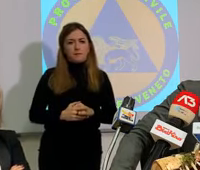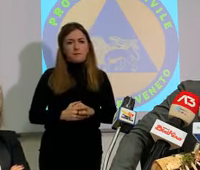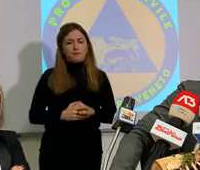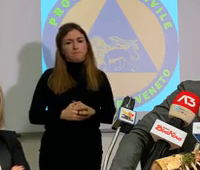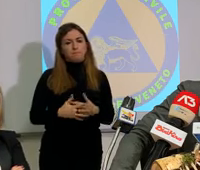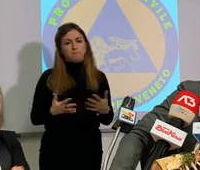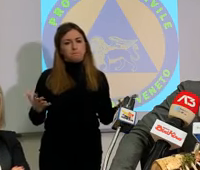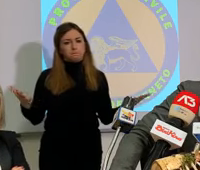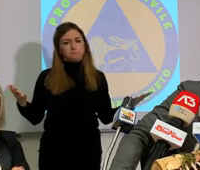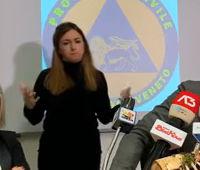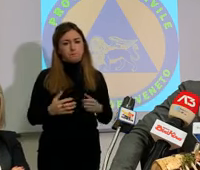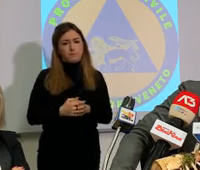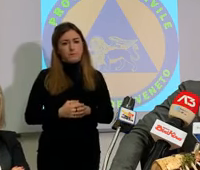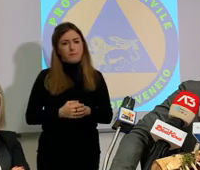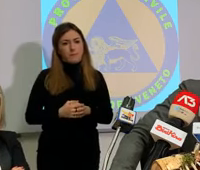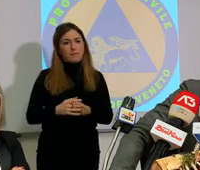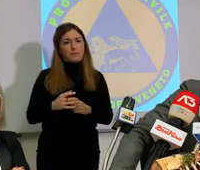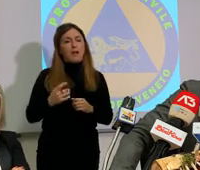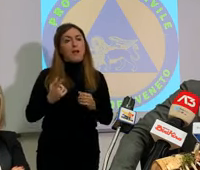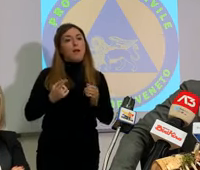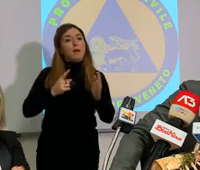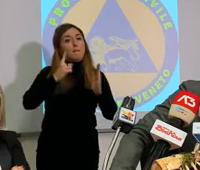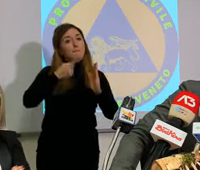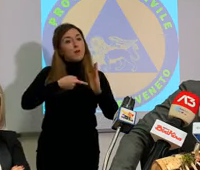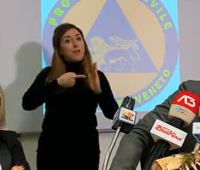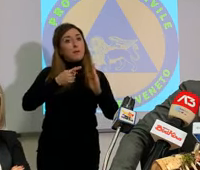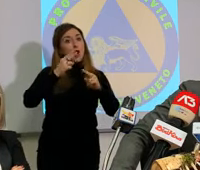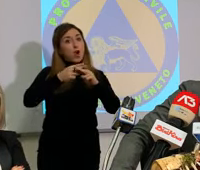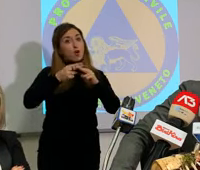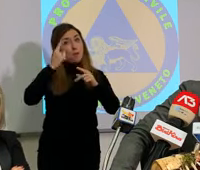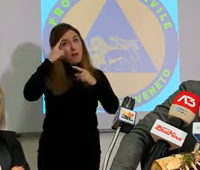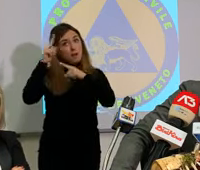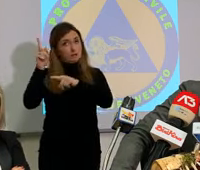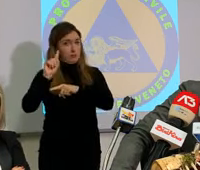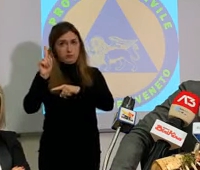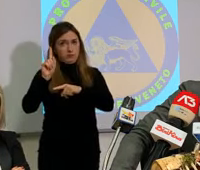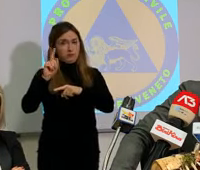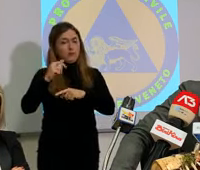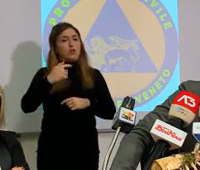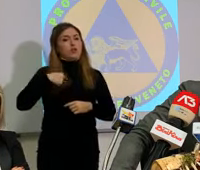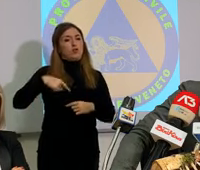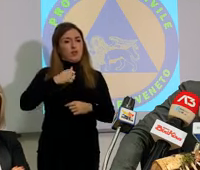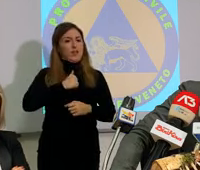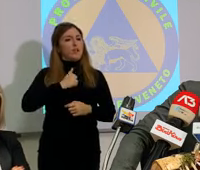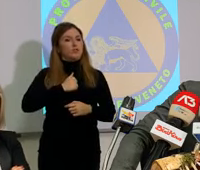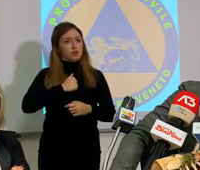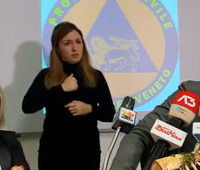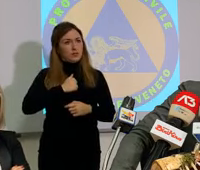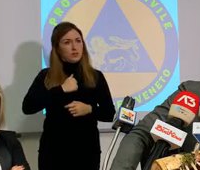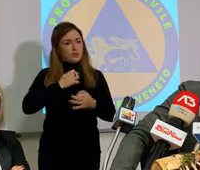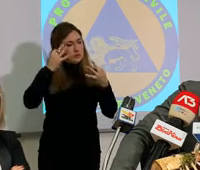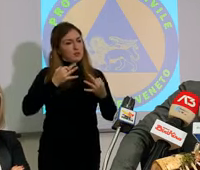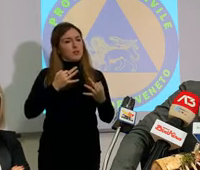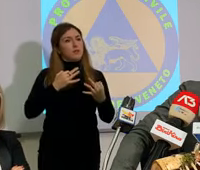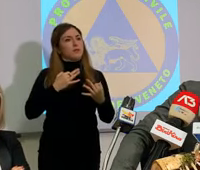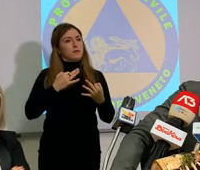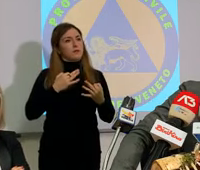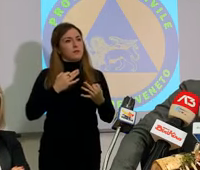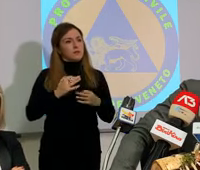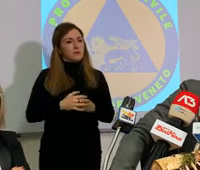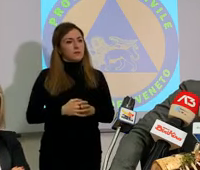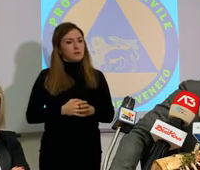il provvedimento arriva da roma no perché comunque probabilmente o comunque noi lo voteremo sia chiaro questa